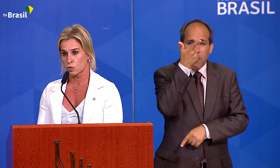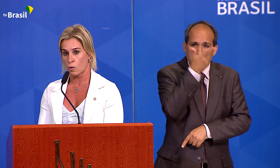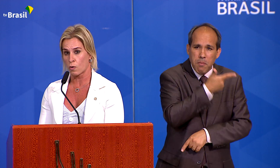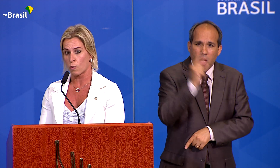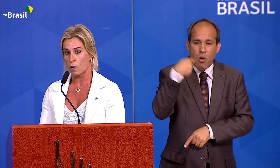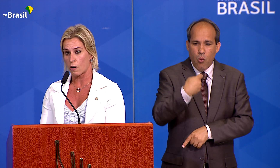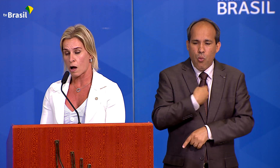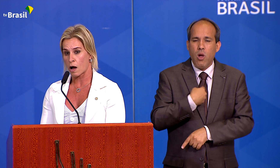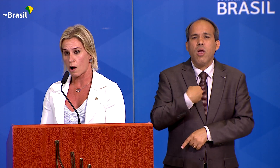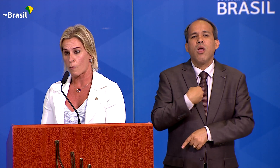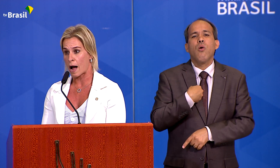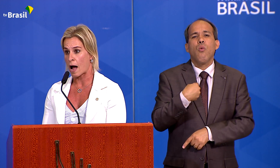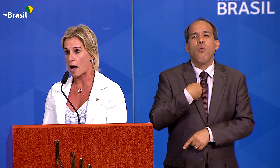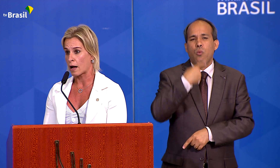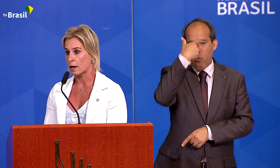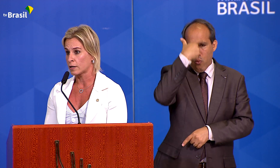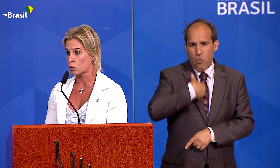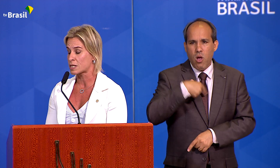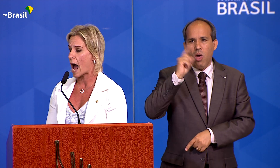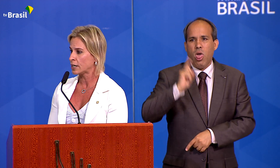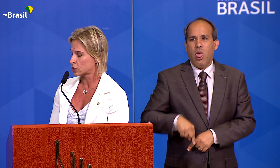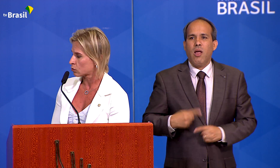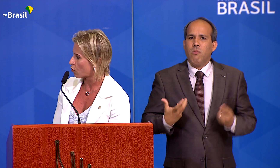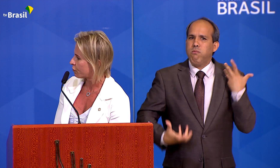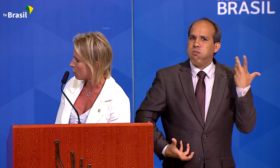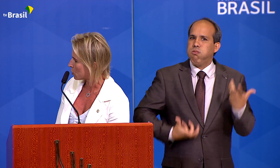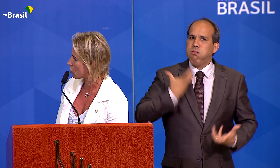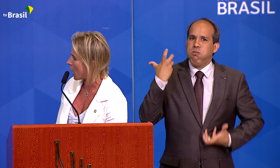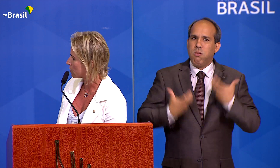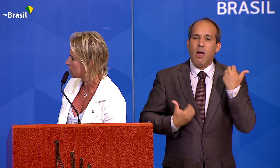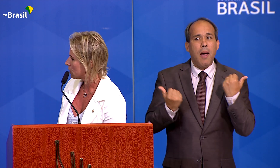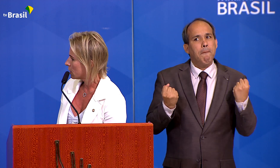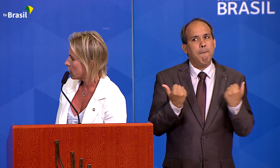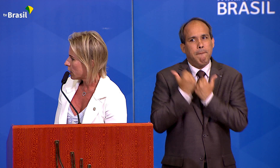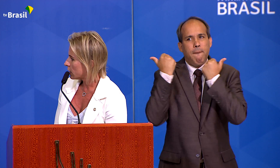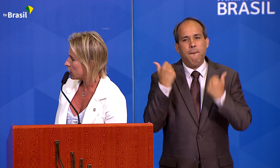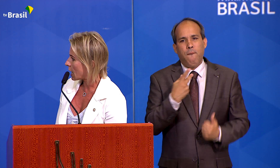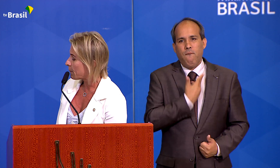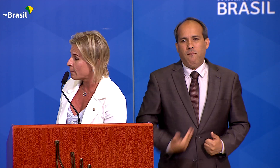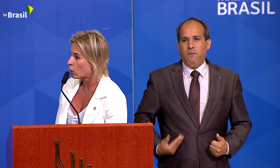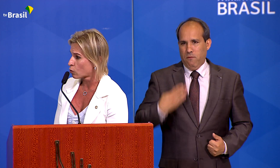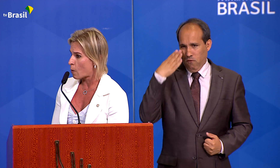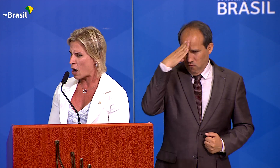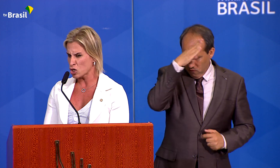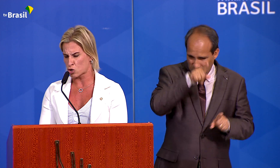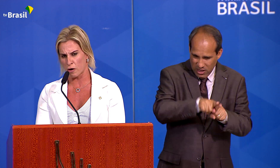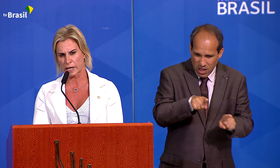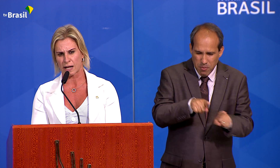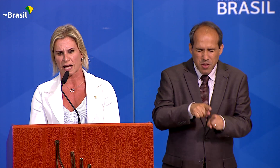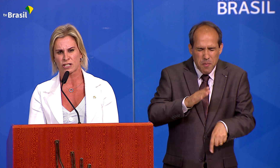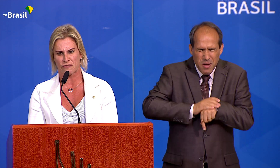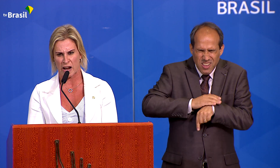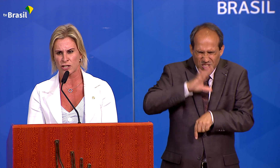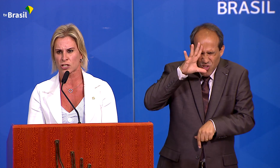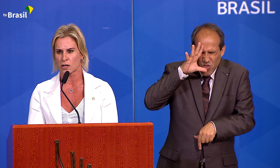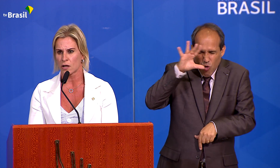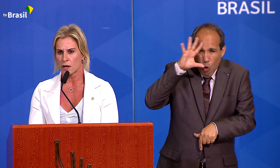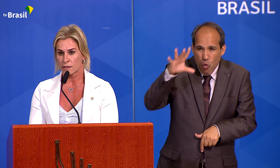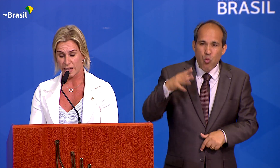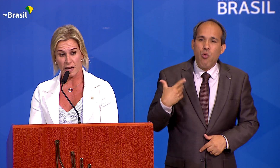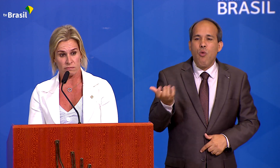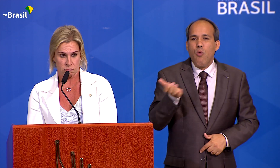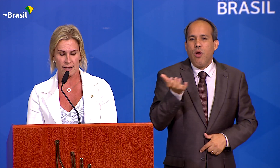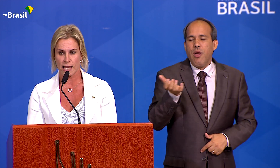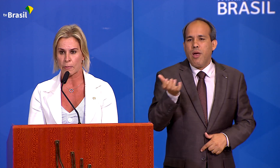eu sou uma entusiasta do governo bolsonaro e abri mão do meu maior sonho que ela tá de